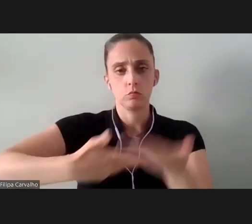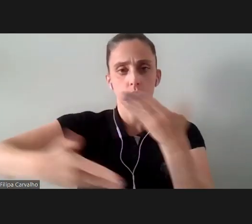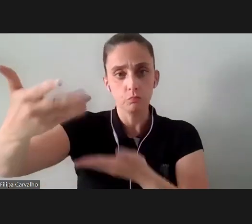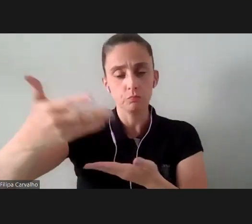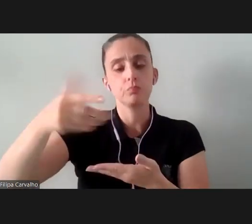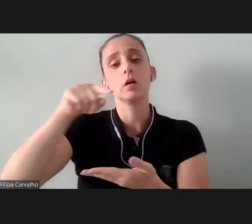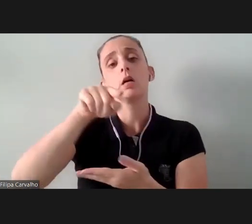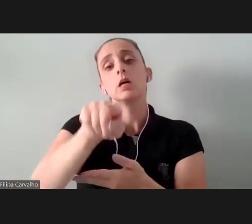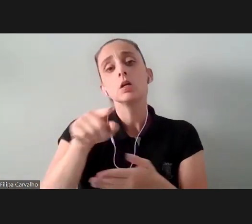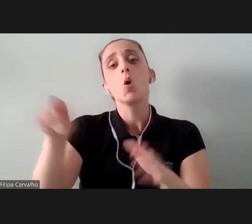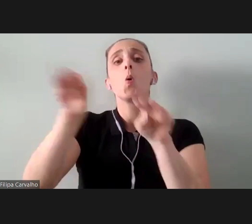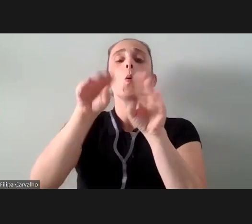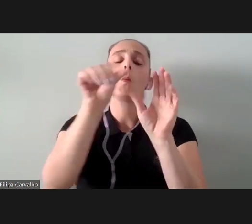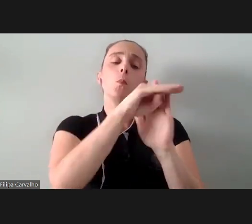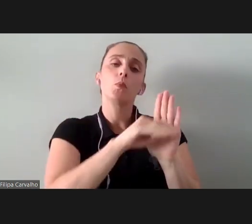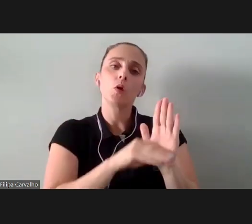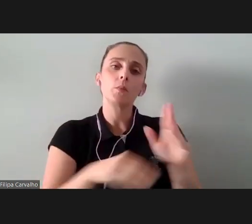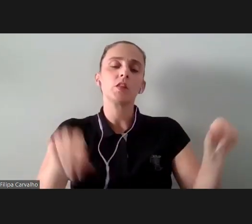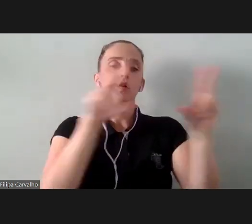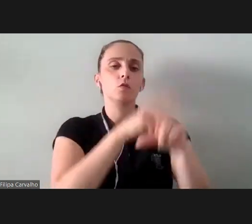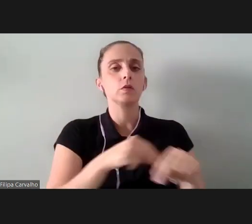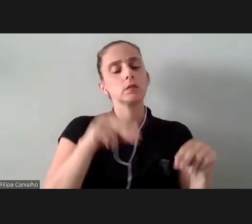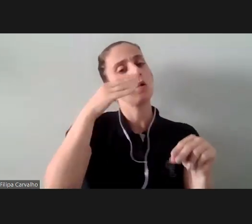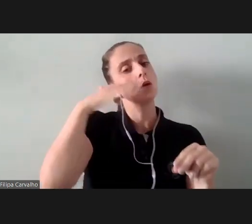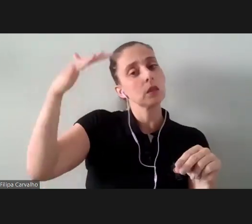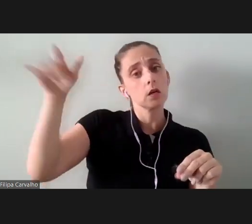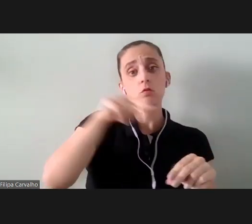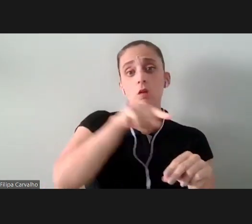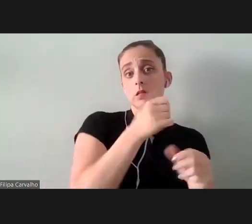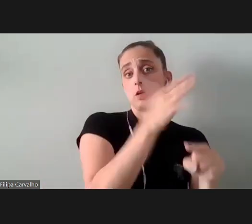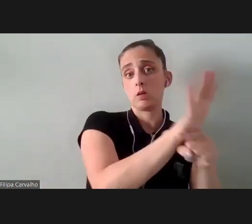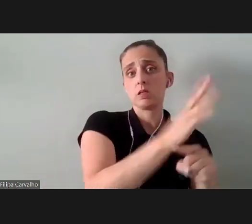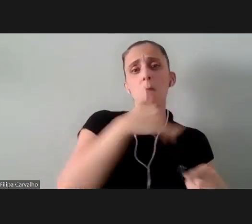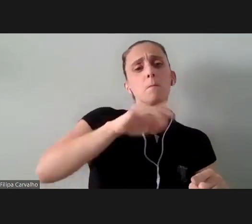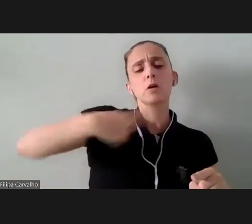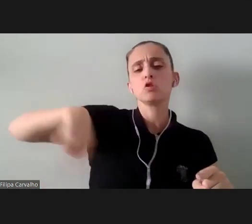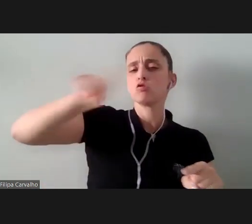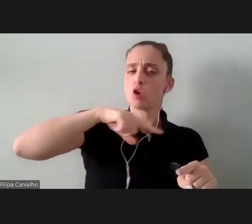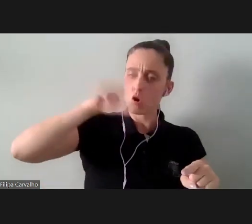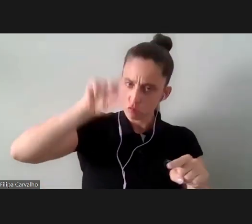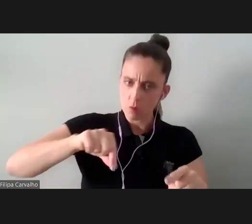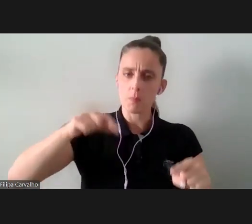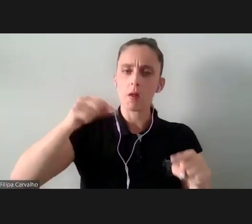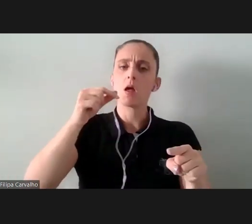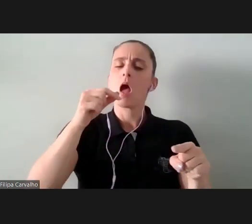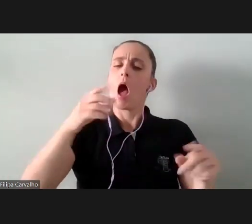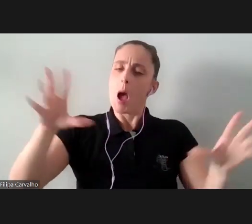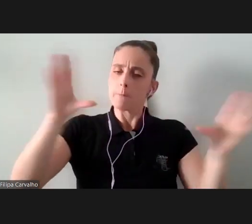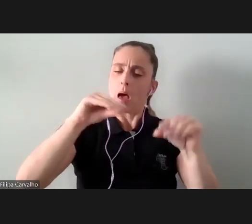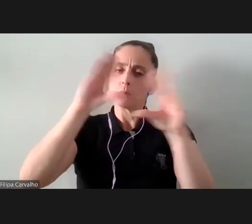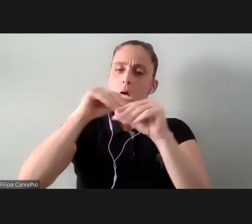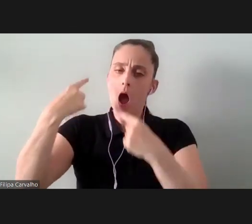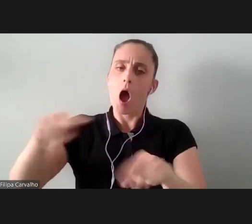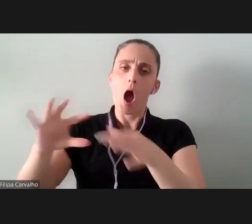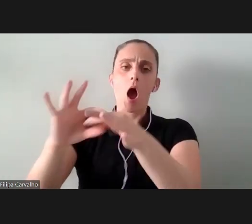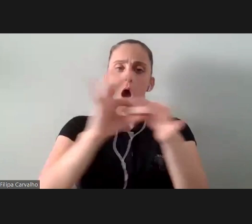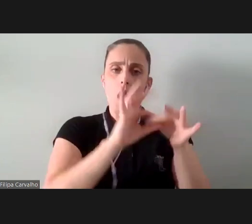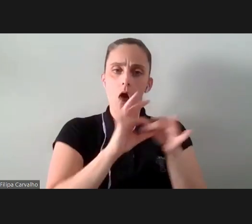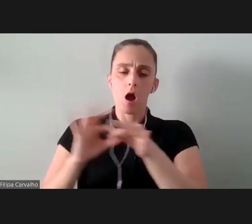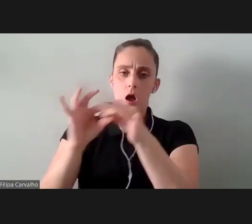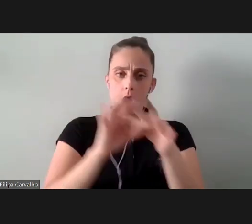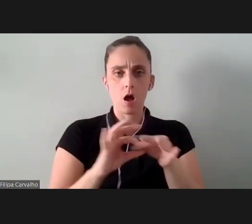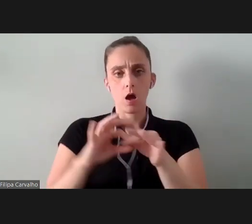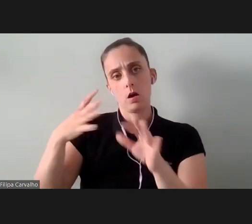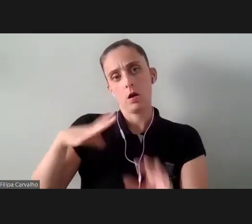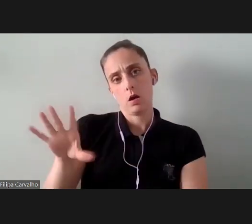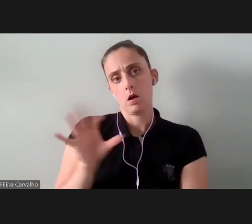um exemplo disso, mas eu acho que aquilo que nos une vai muito mais além do que o Programa de Formação Internacional. Eu não queria deixar